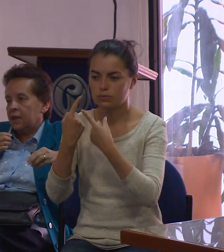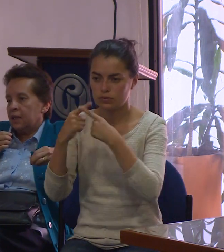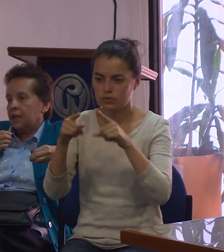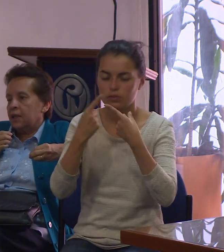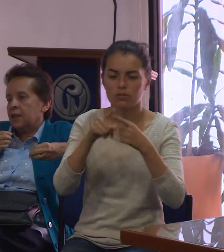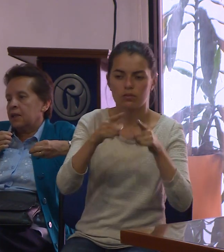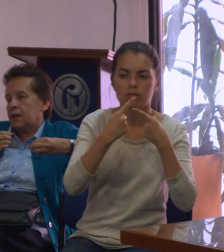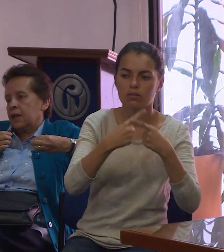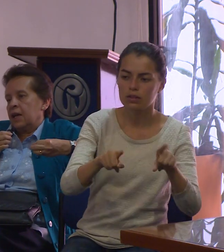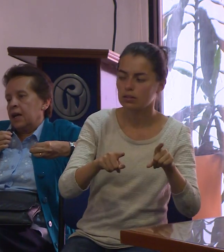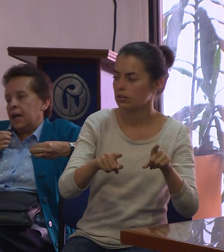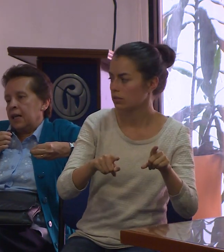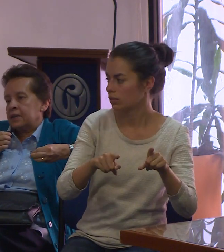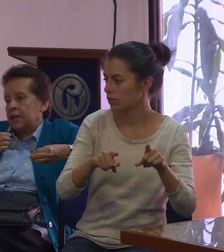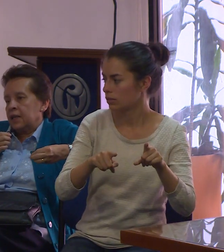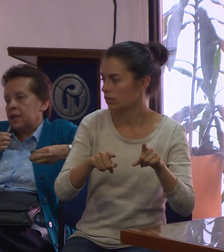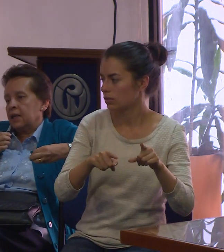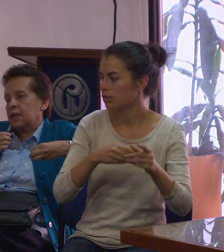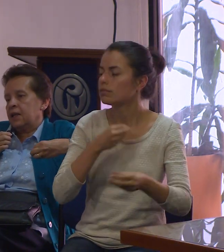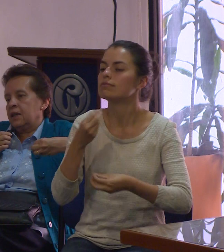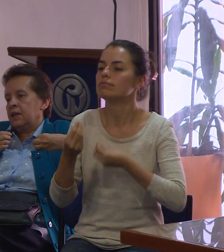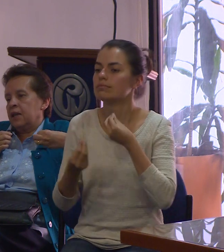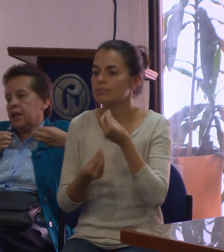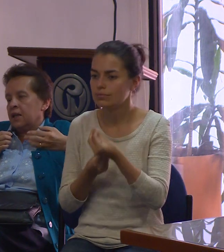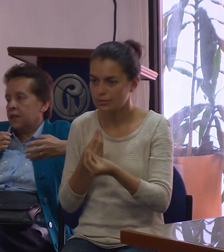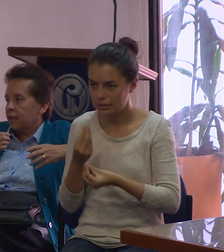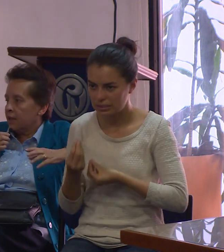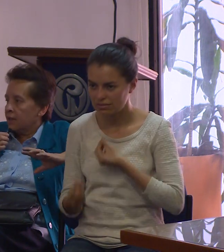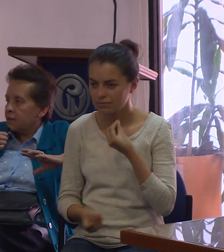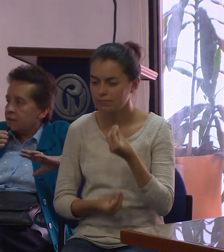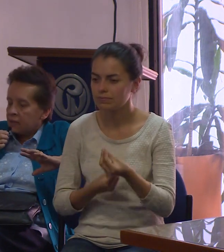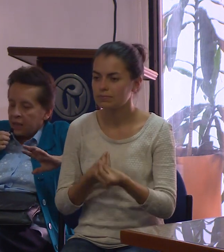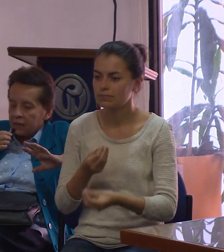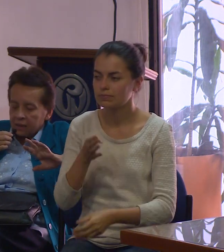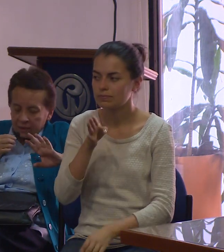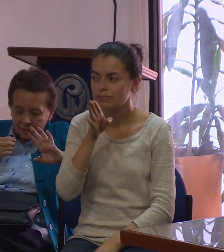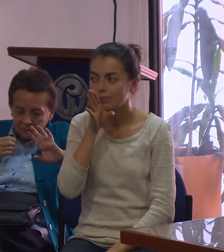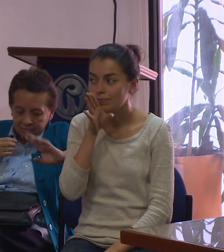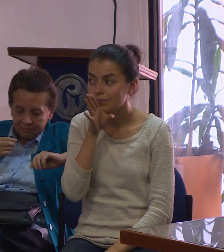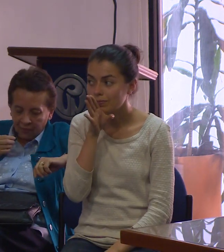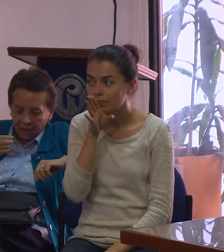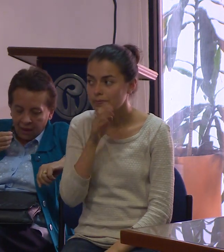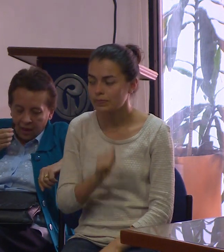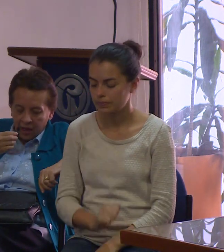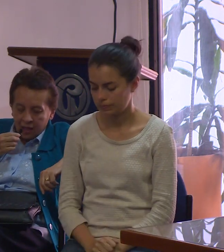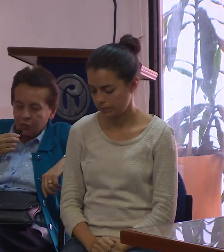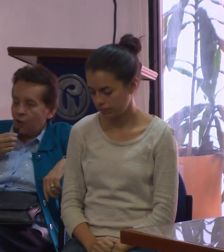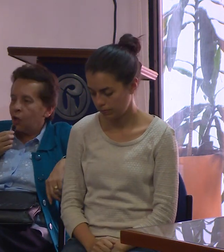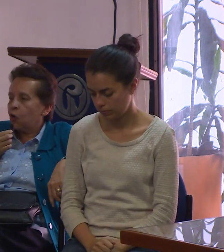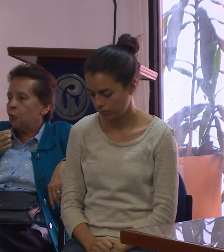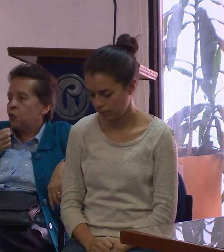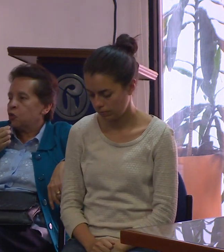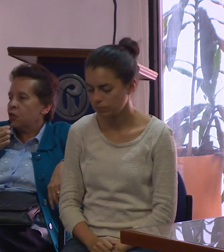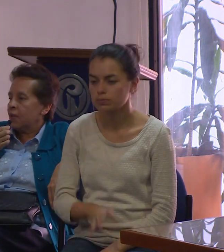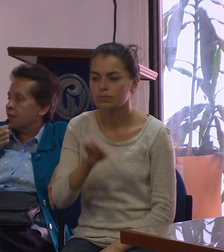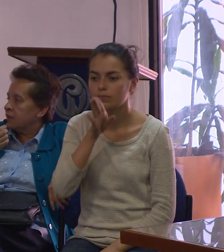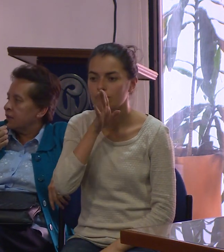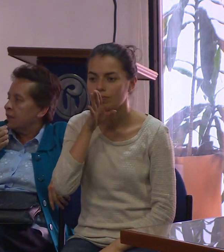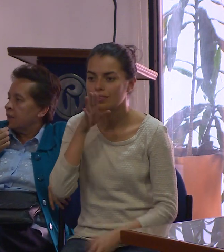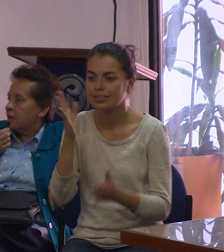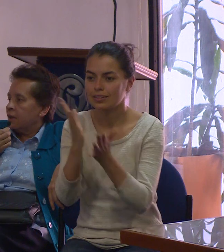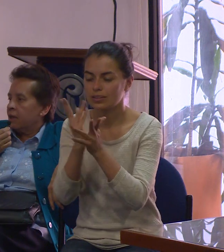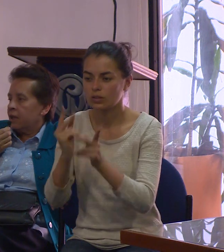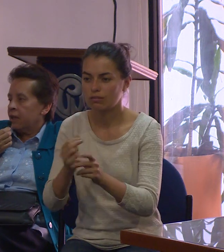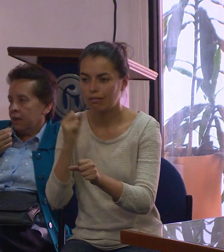diferencias que hace que quienes han actuado como